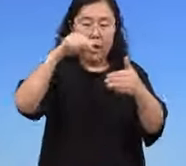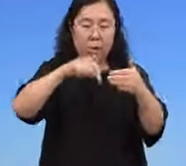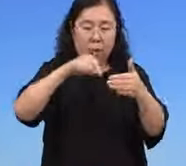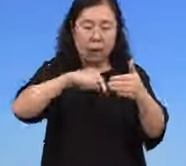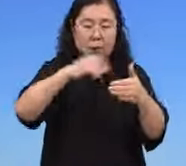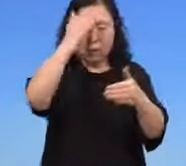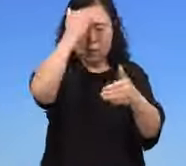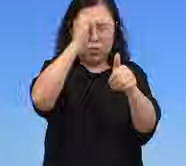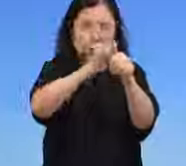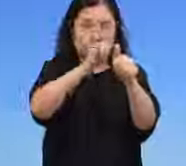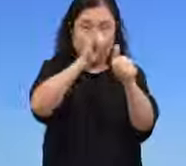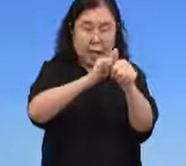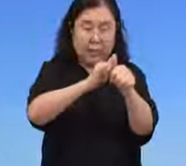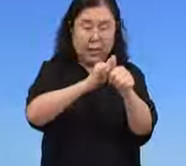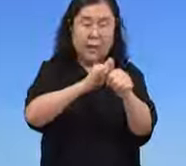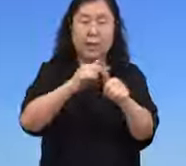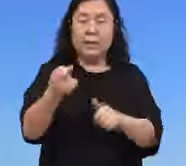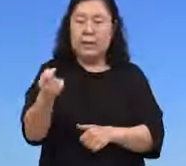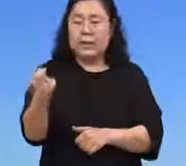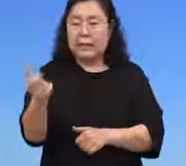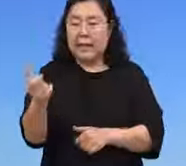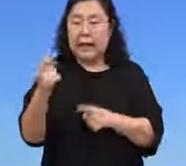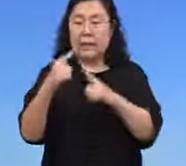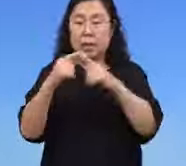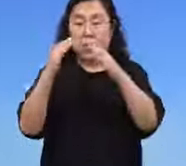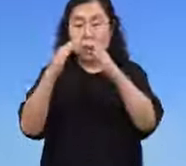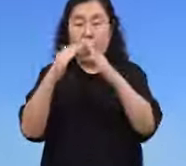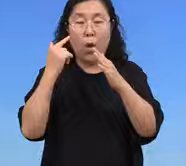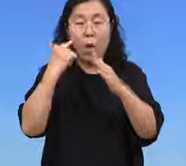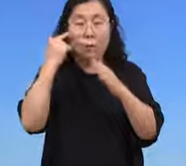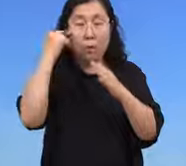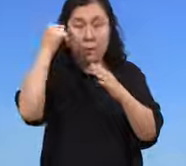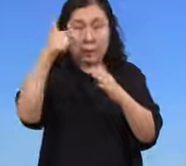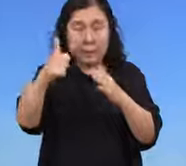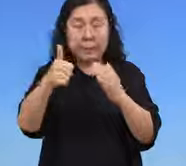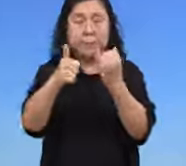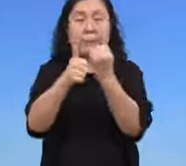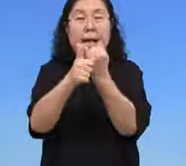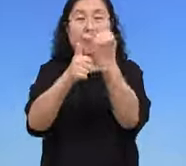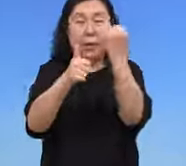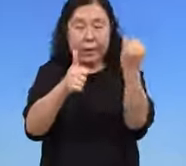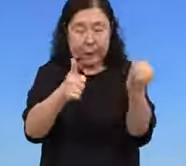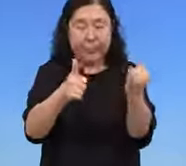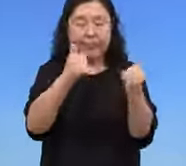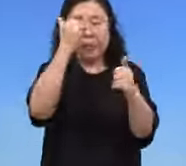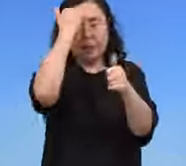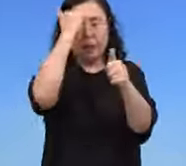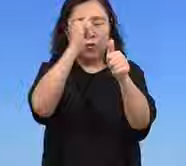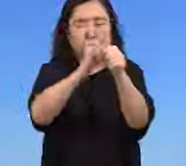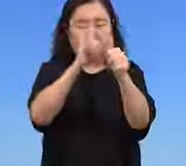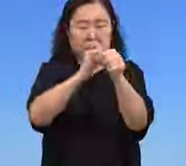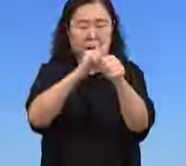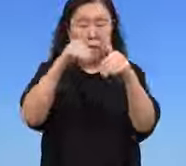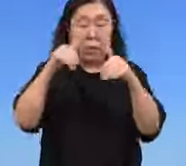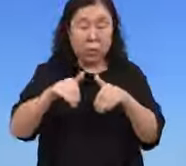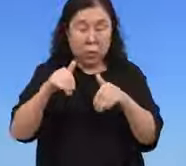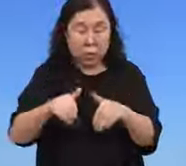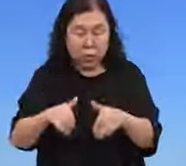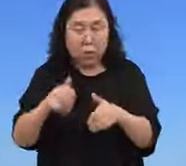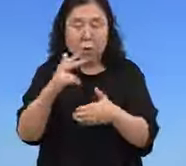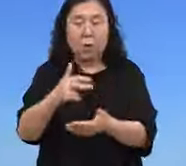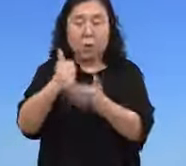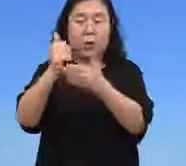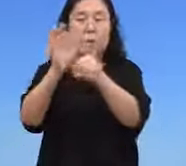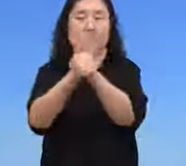충성을 다하는 수많은 우리 작은 교회 목사님 또 사모님, 그 충성하는 종들을 주님이 위로해